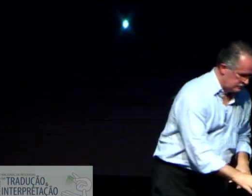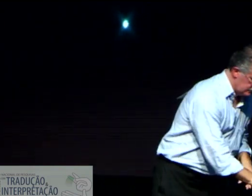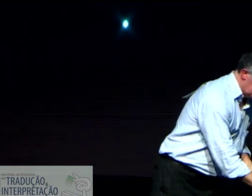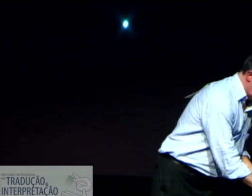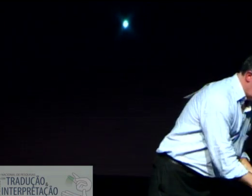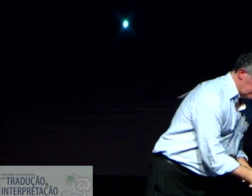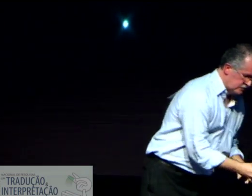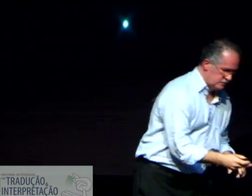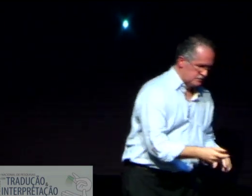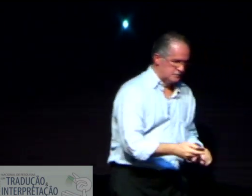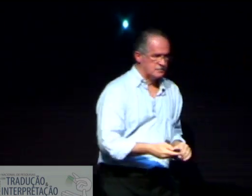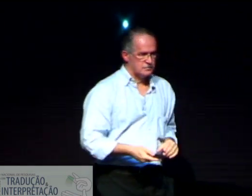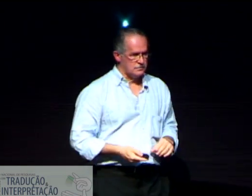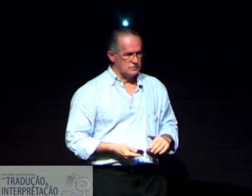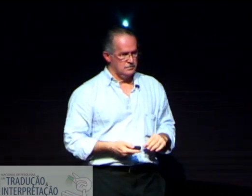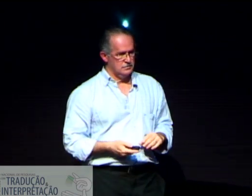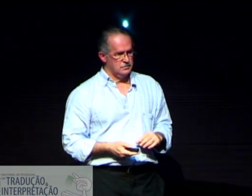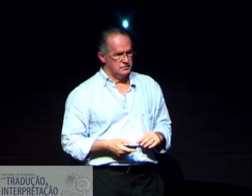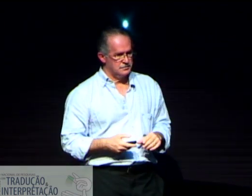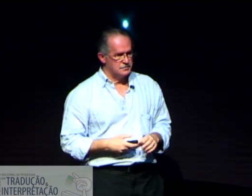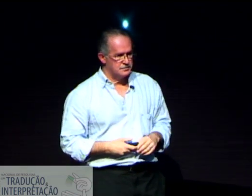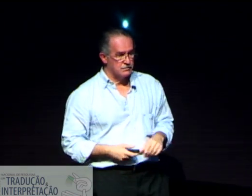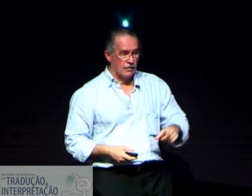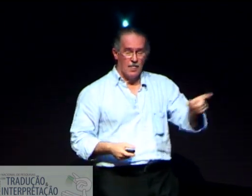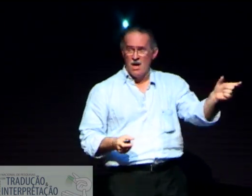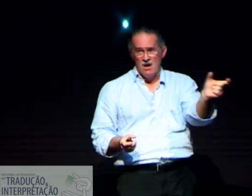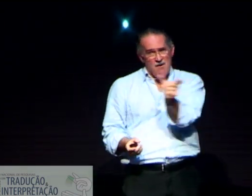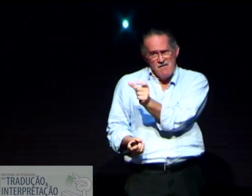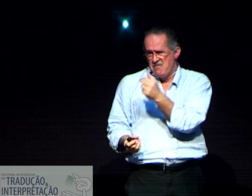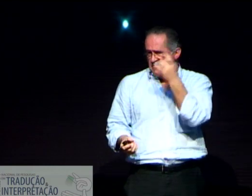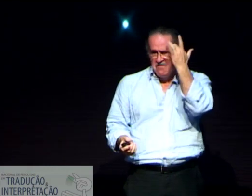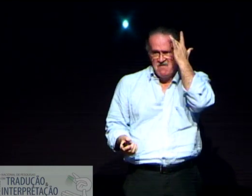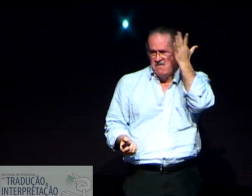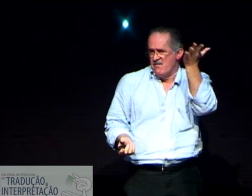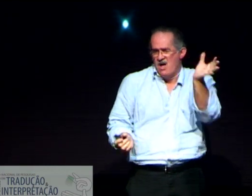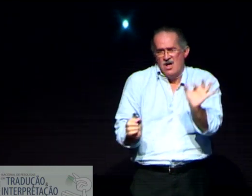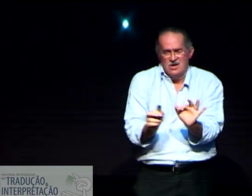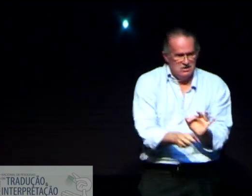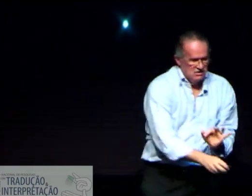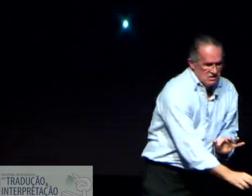organizadas. Aqui eu apresento apenas uma delas.